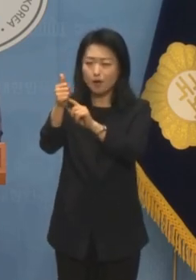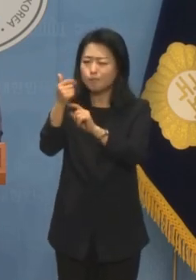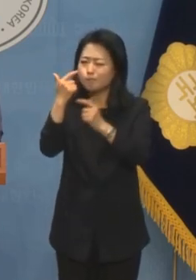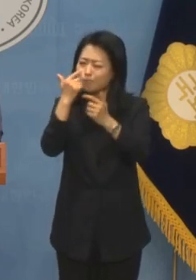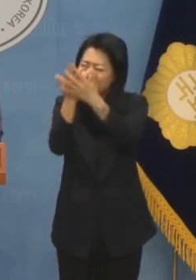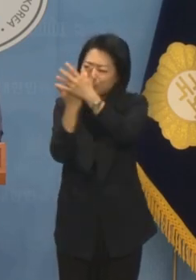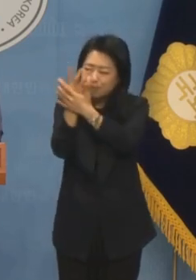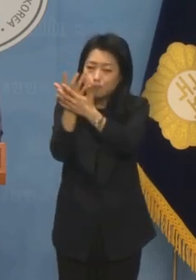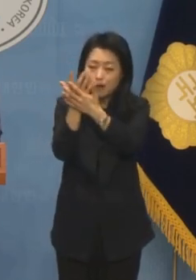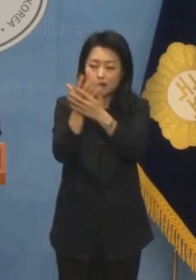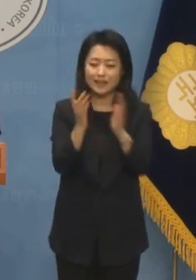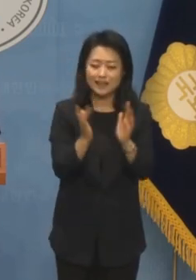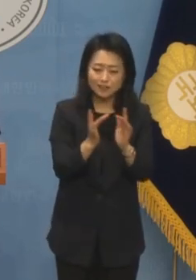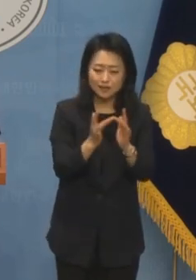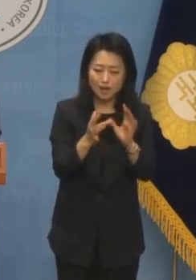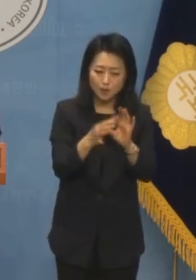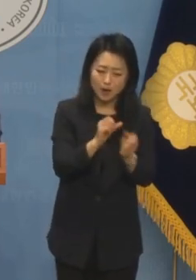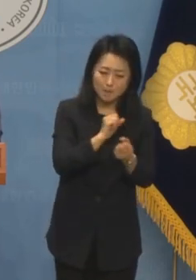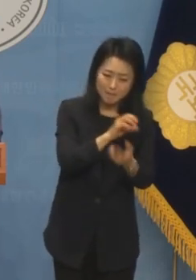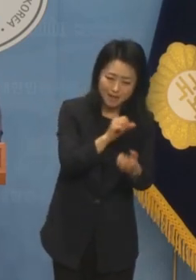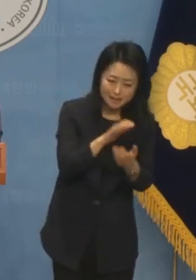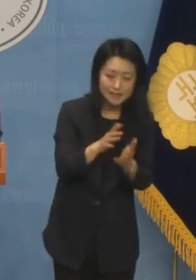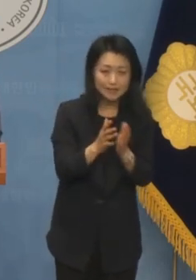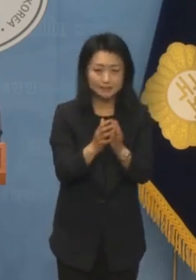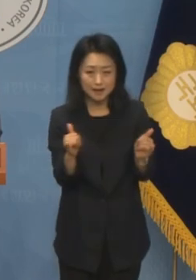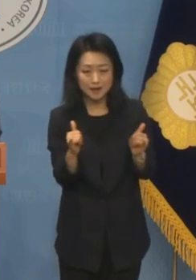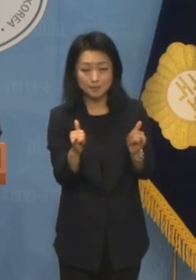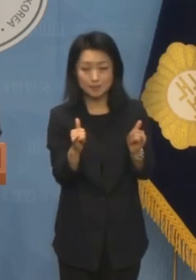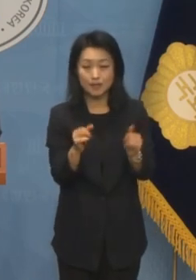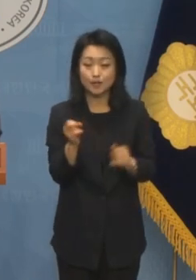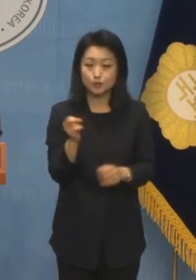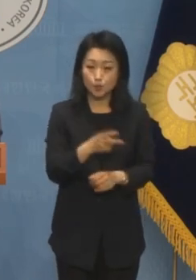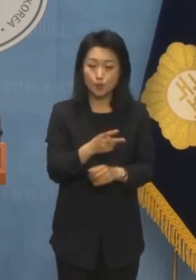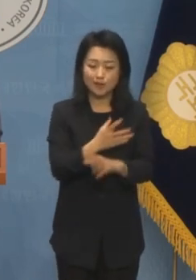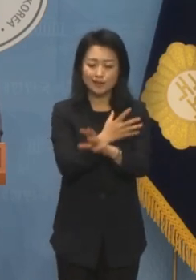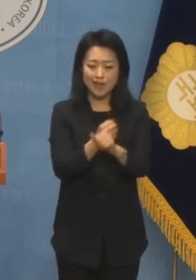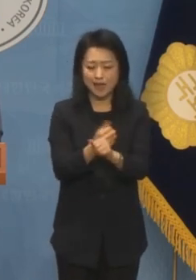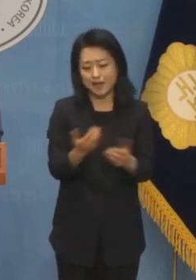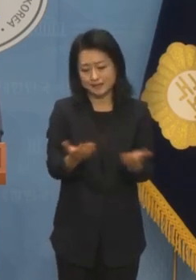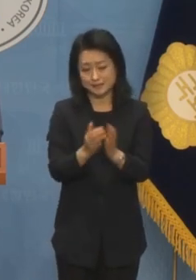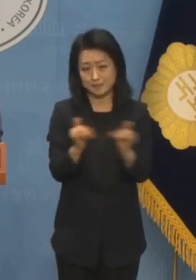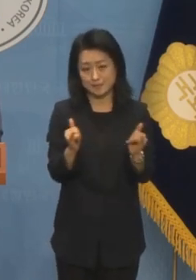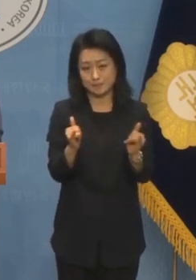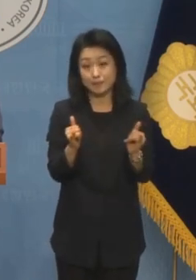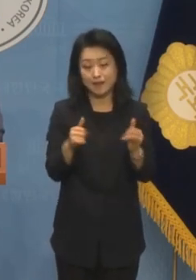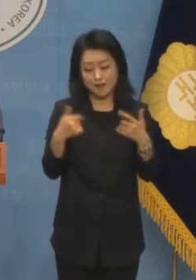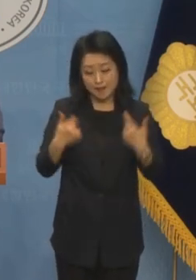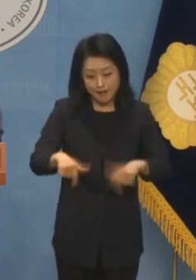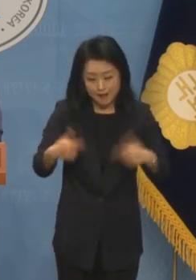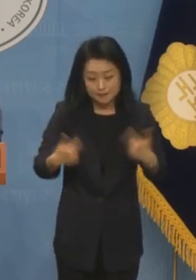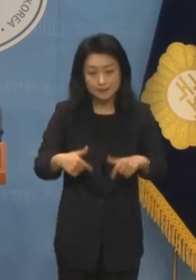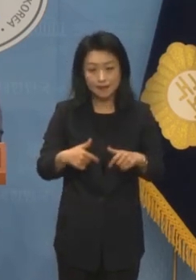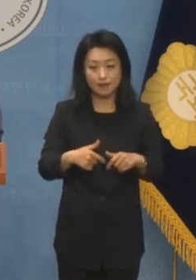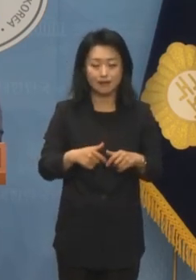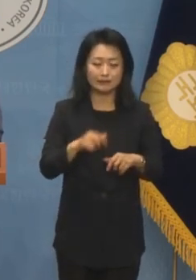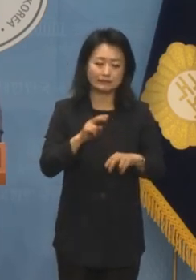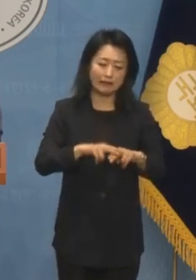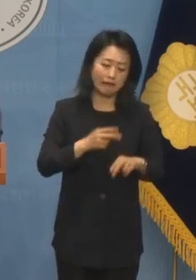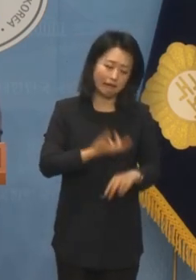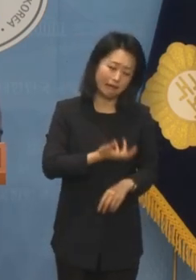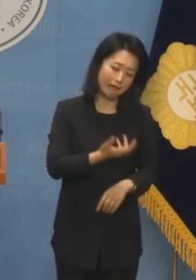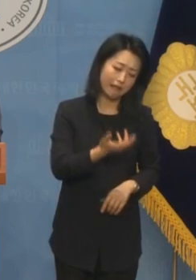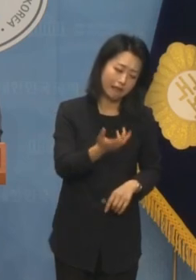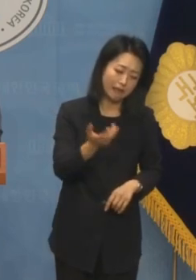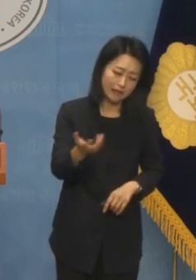노동자, 그리고 쪼개기 계약직 등 불안한 고용구조 속에서 빈번한 이직으로 떠밀리고